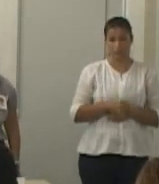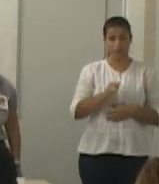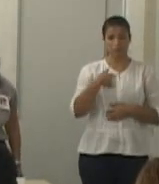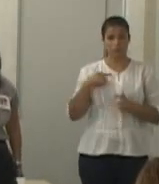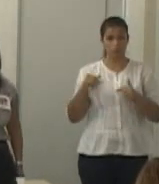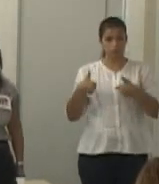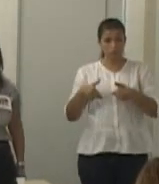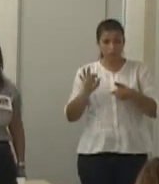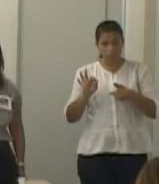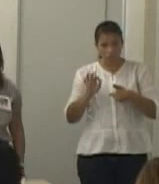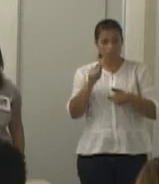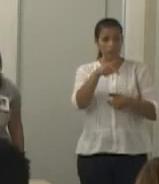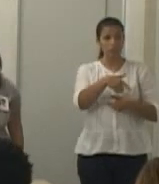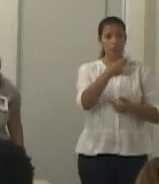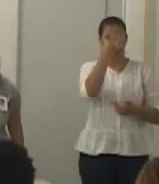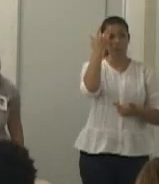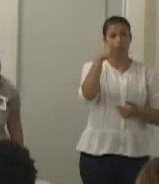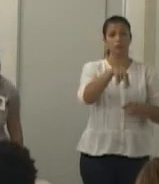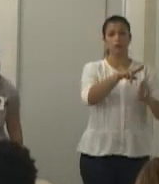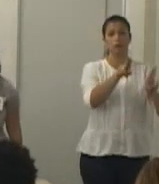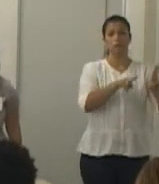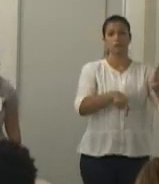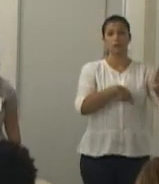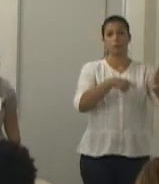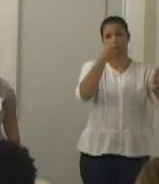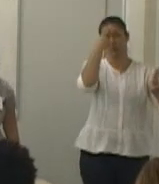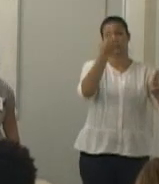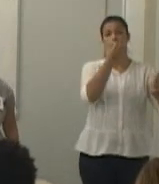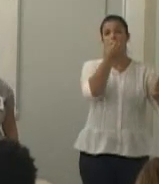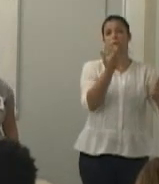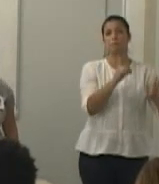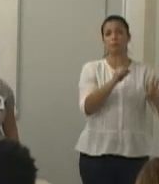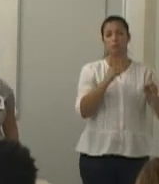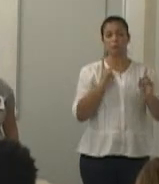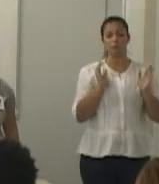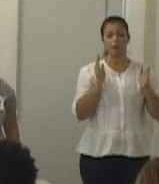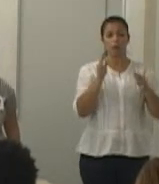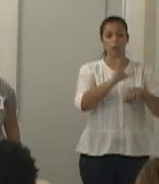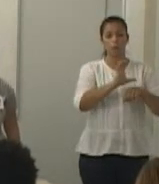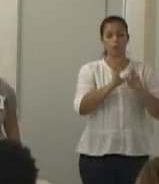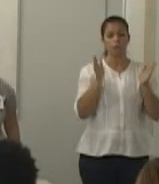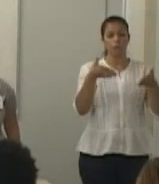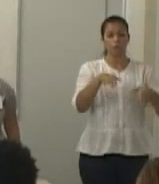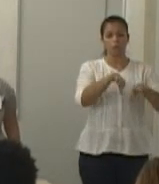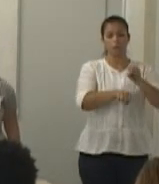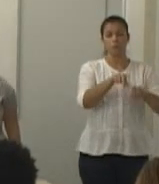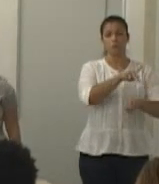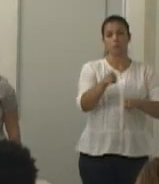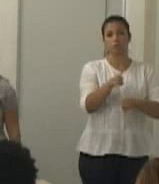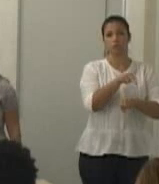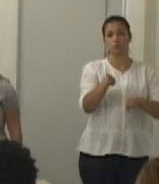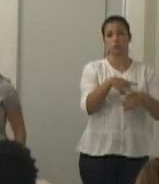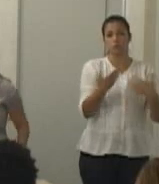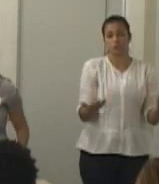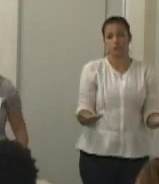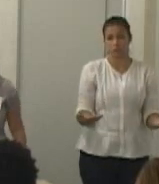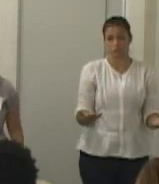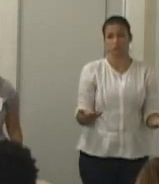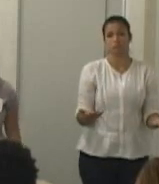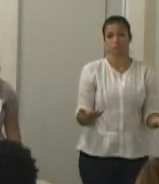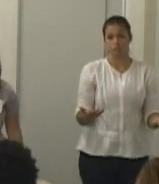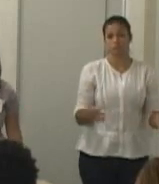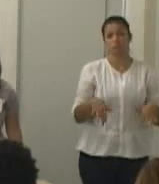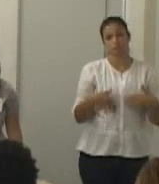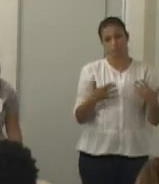uma universidade que não acha importante ter um curso voltado paraa formação de professores da rede pública de ensino